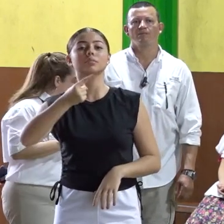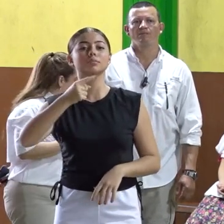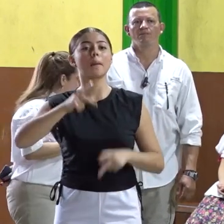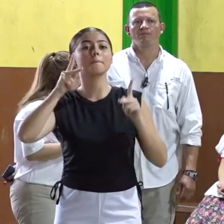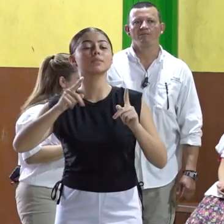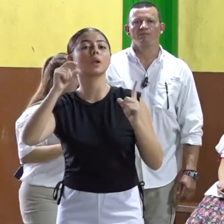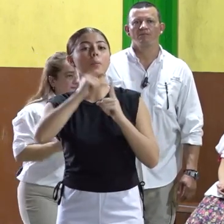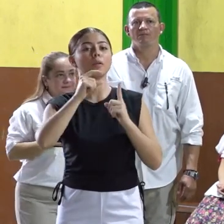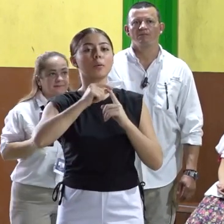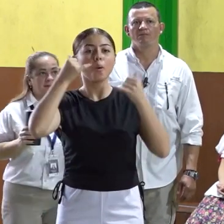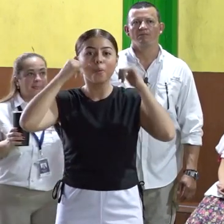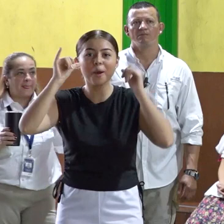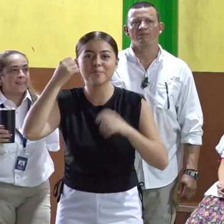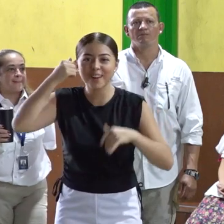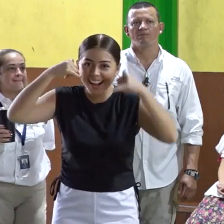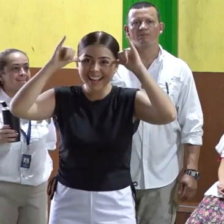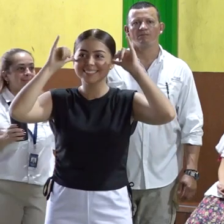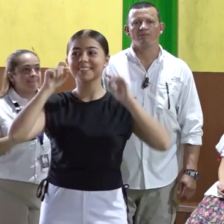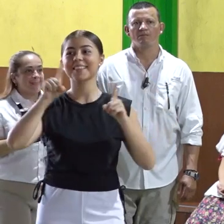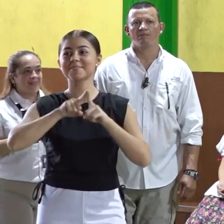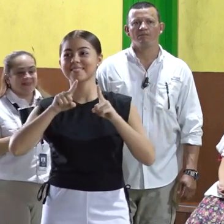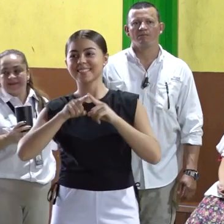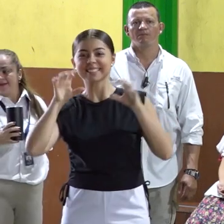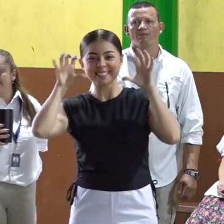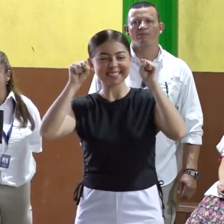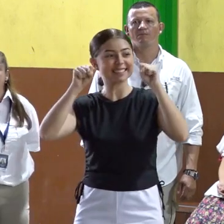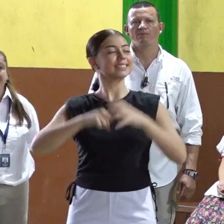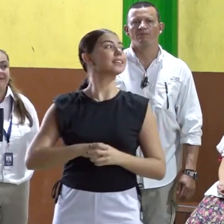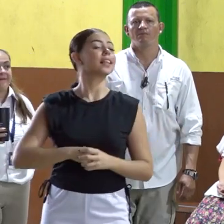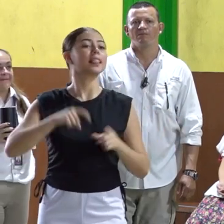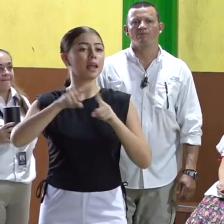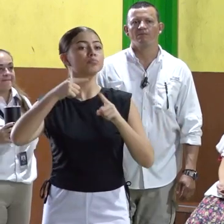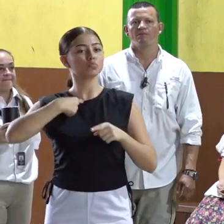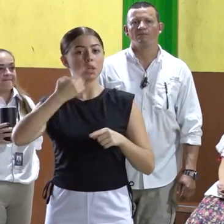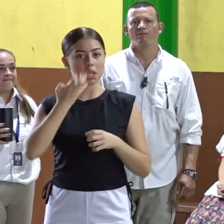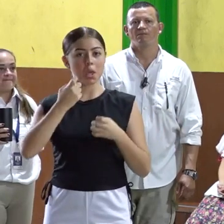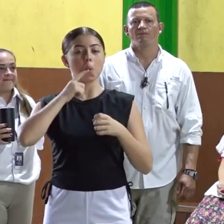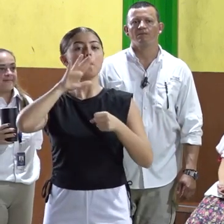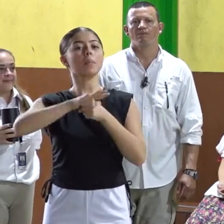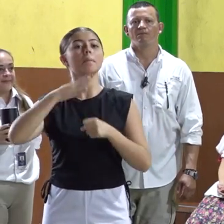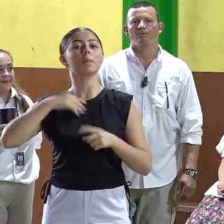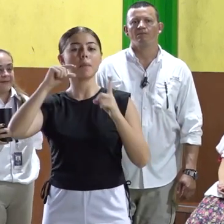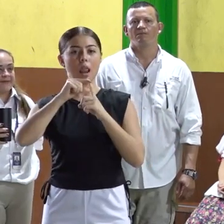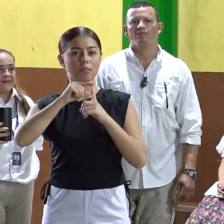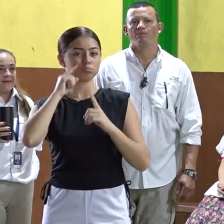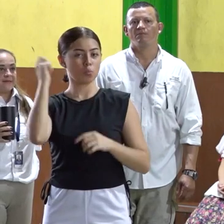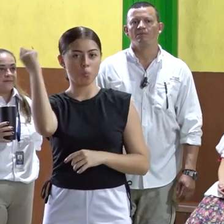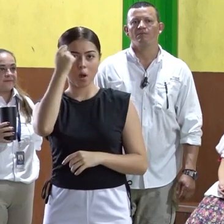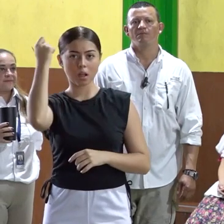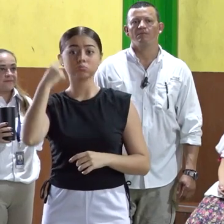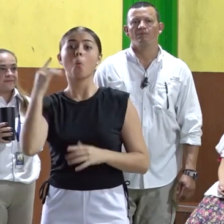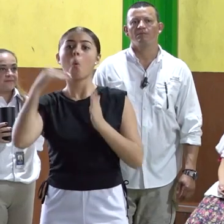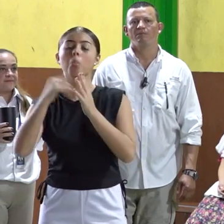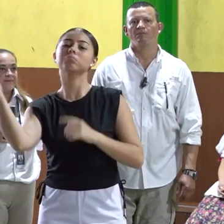la palabra y al buey por el cacho. Así es que yo quiero cumplir mis palabras con Guanacaste y por eso